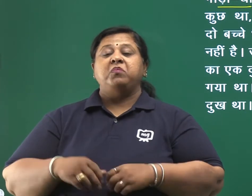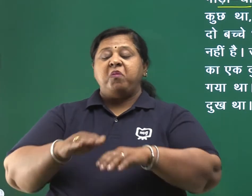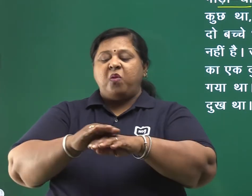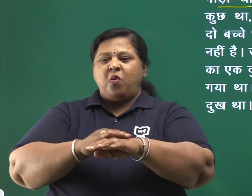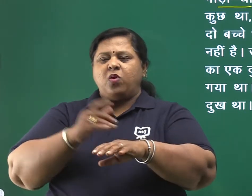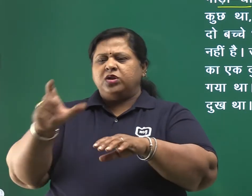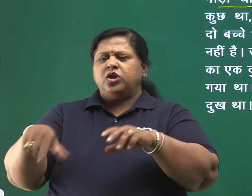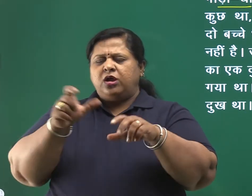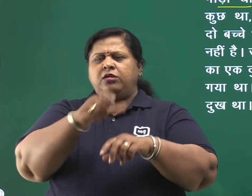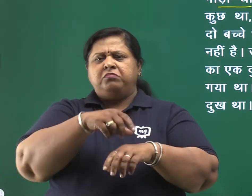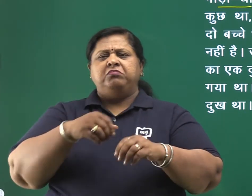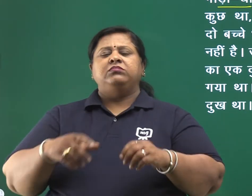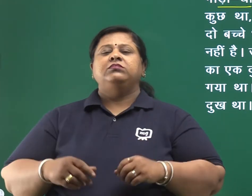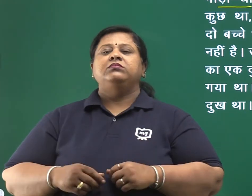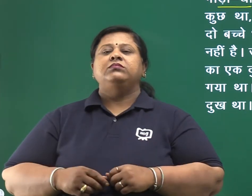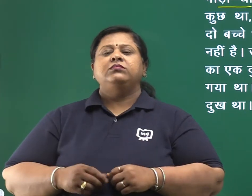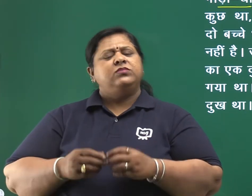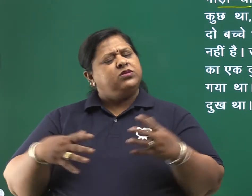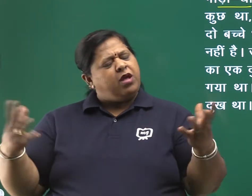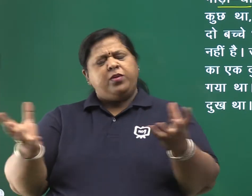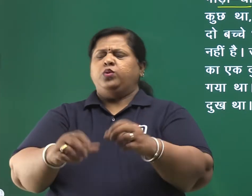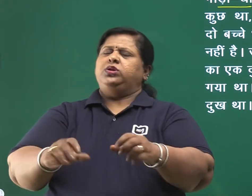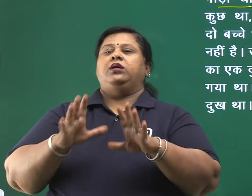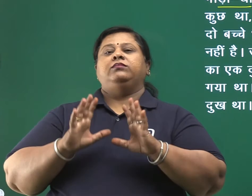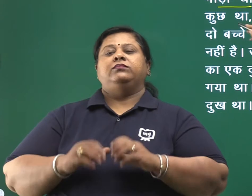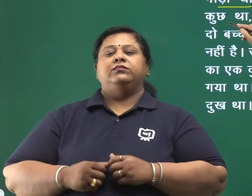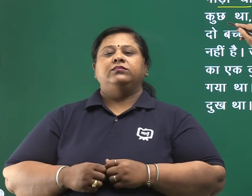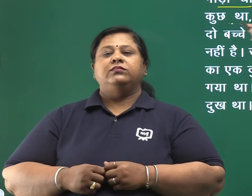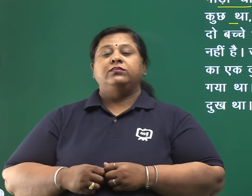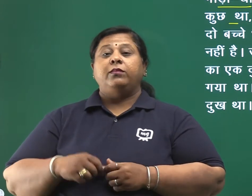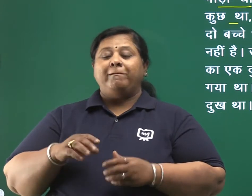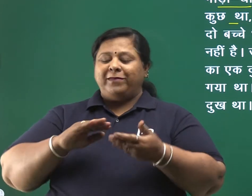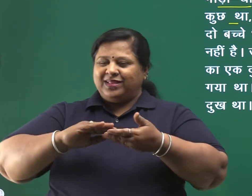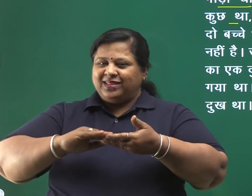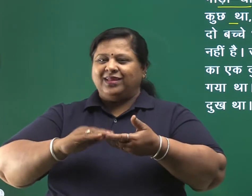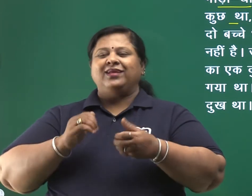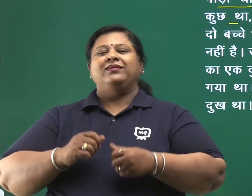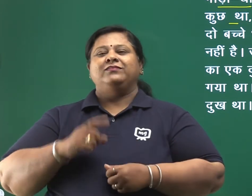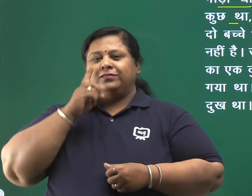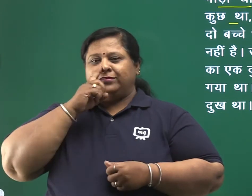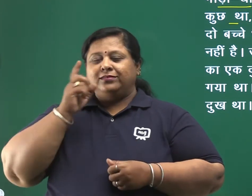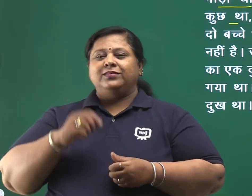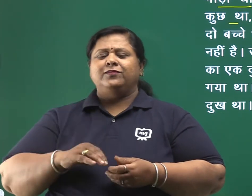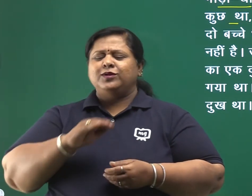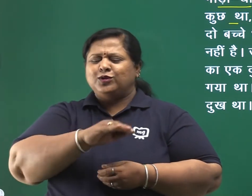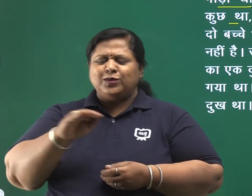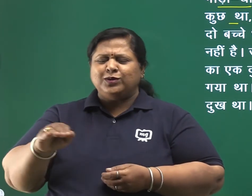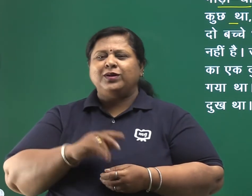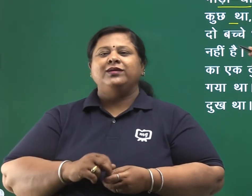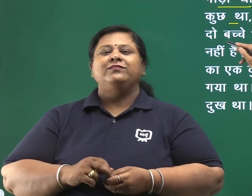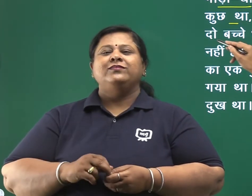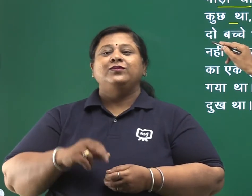नौकर चाकर सभी कुछ था। पत्नी व छोटे